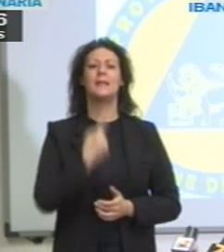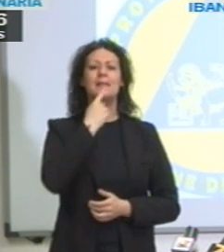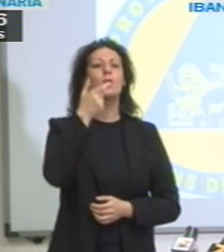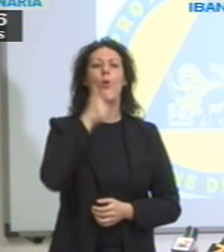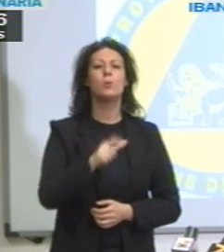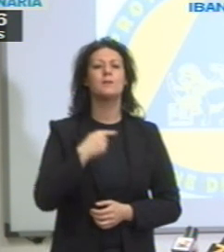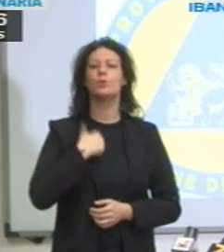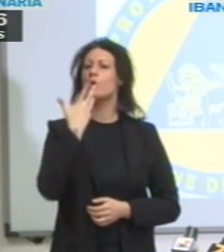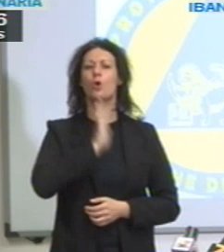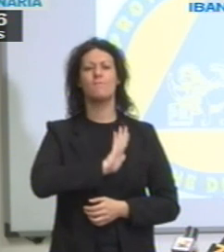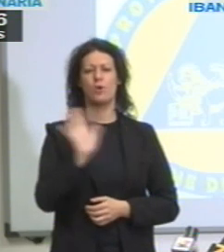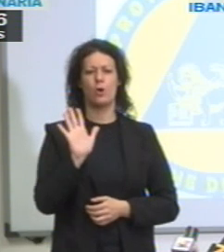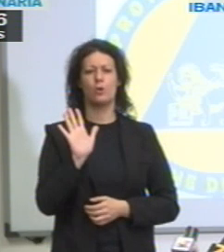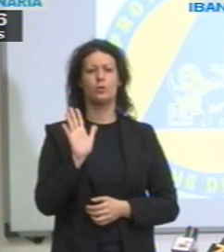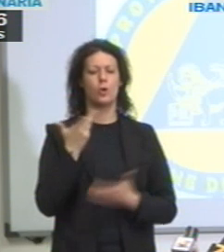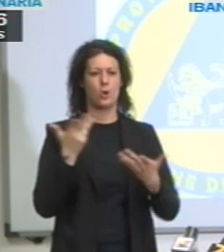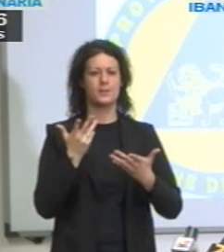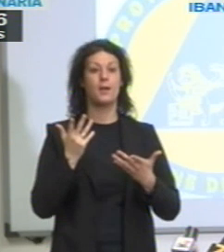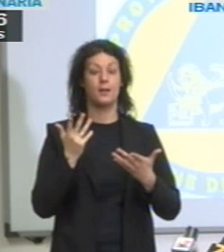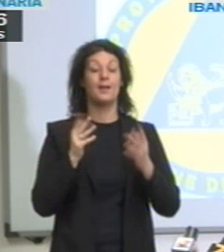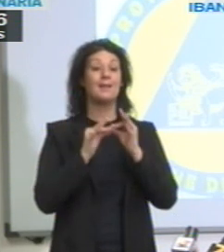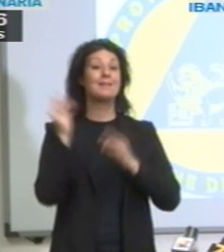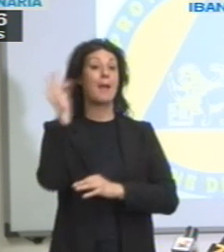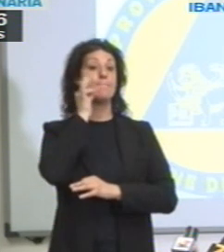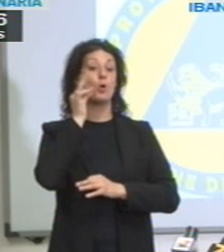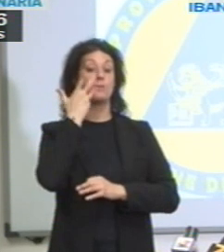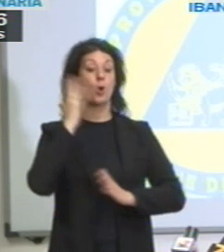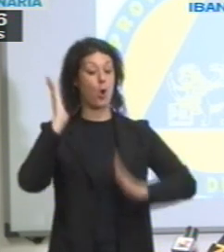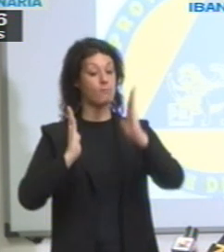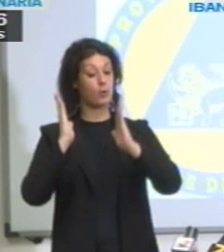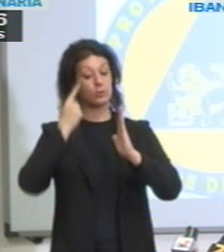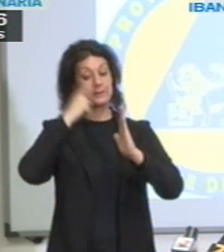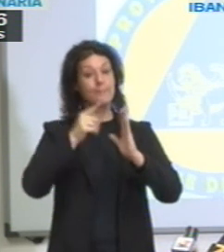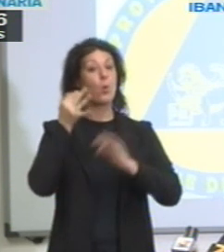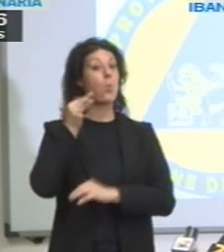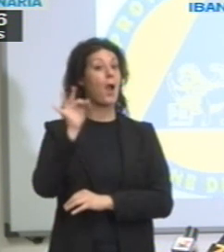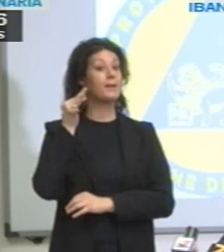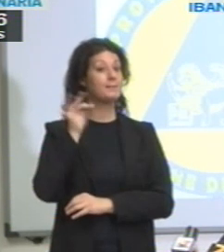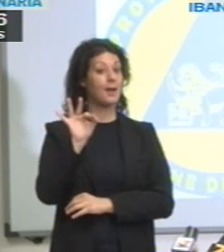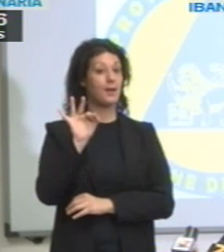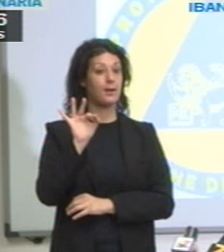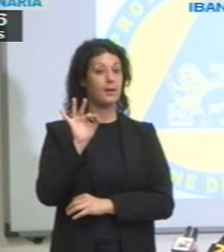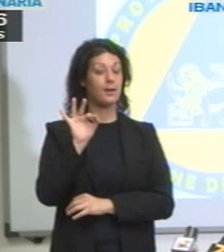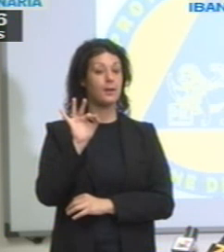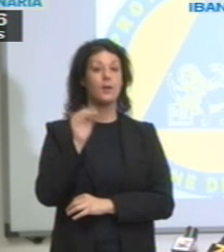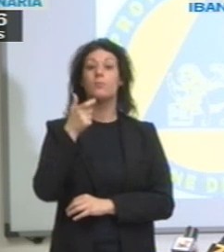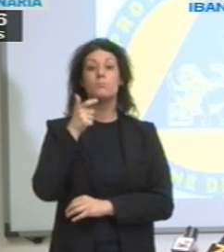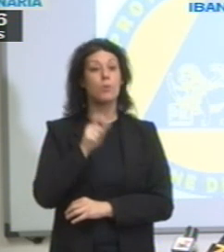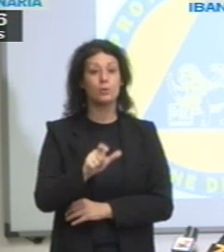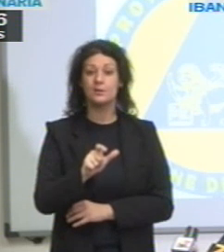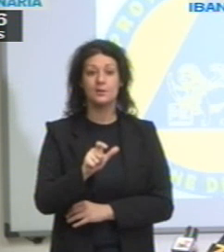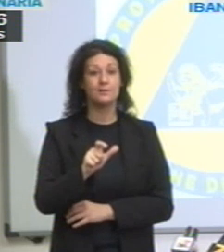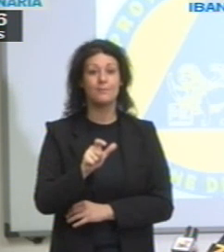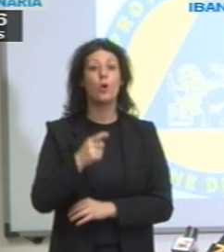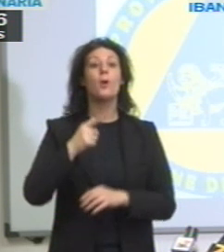dei nostri tamponi sotto il profilo qualitativo, perché non tutti tamponano con la